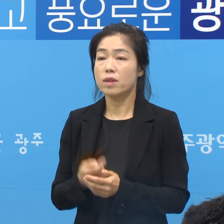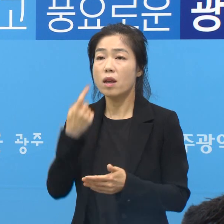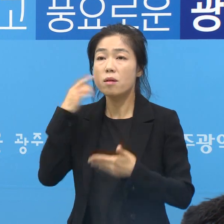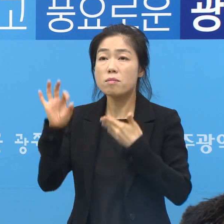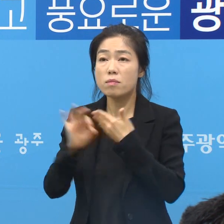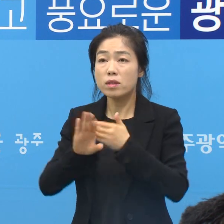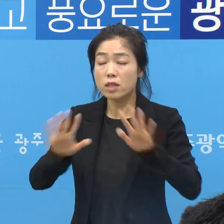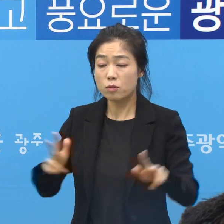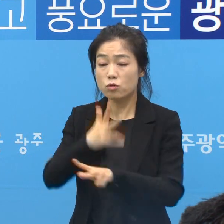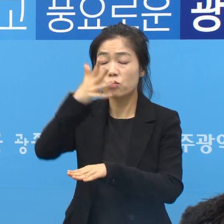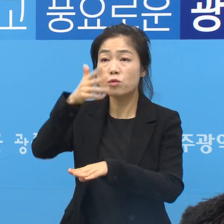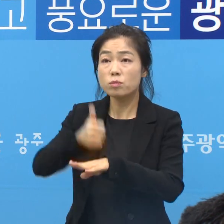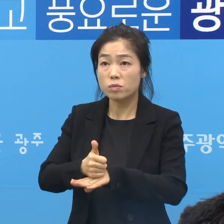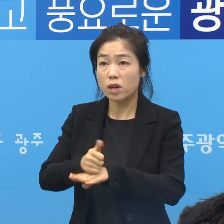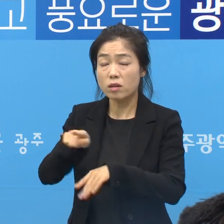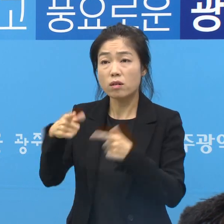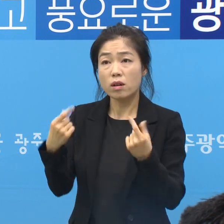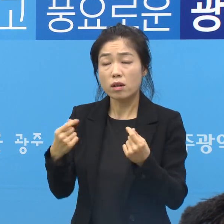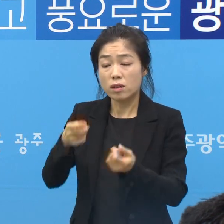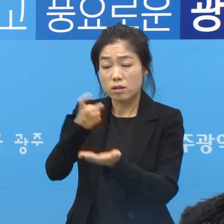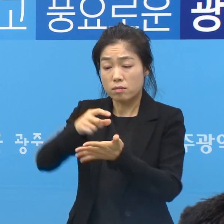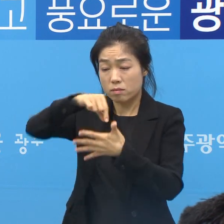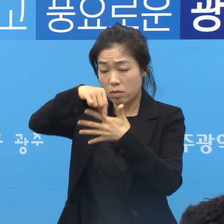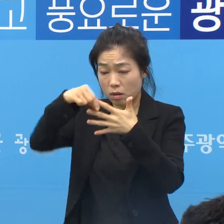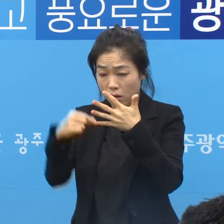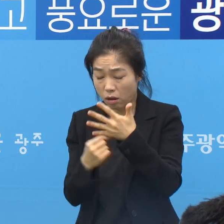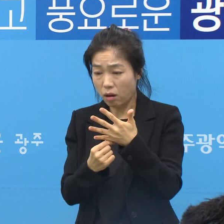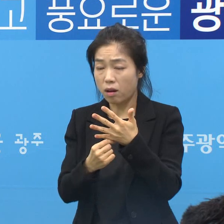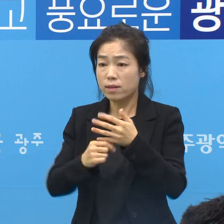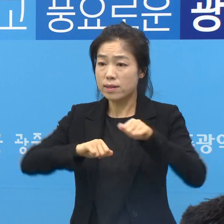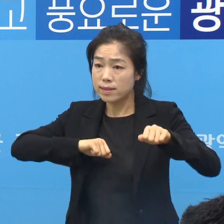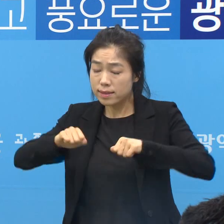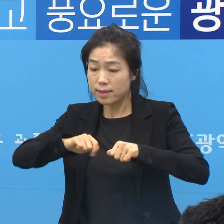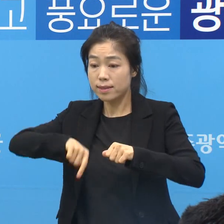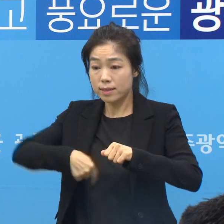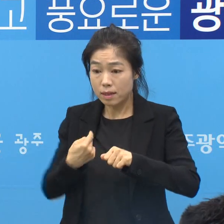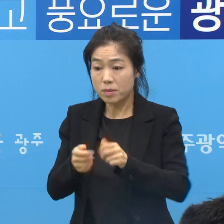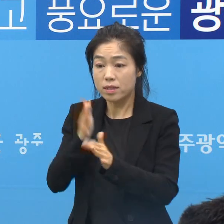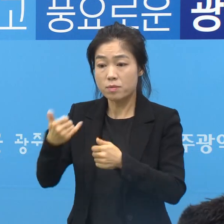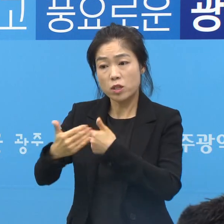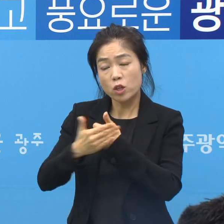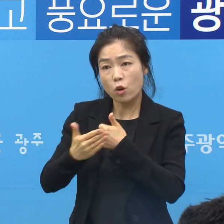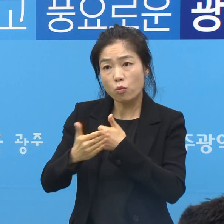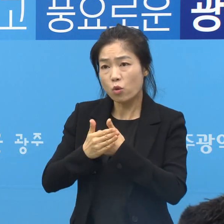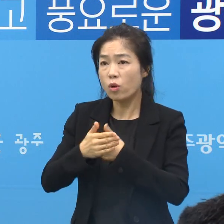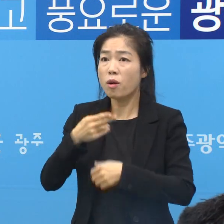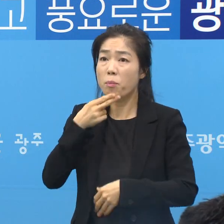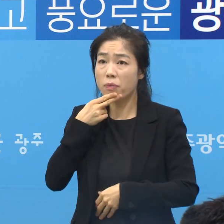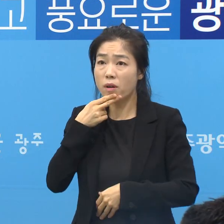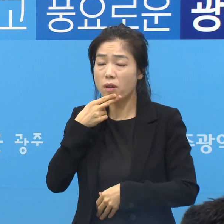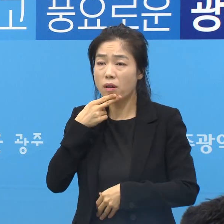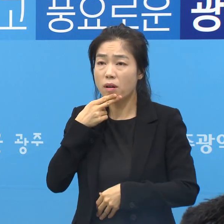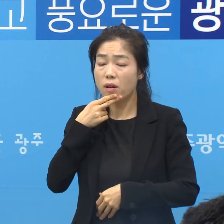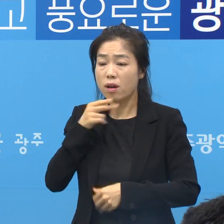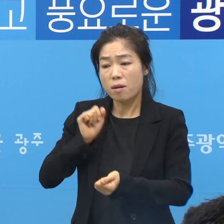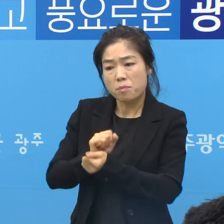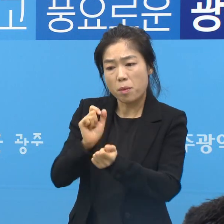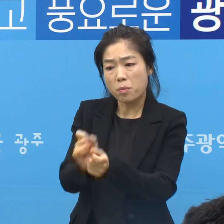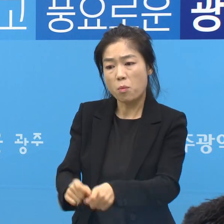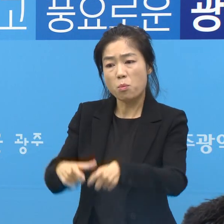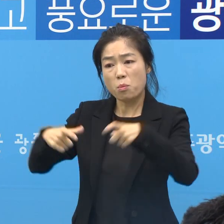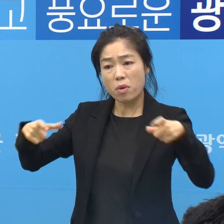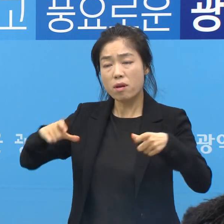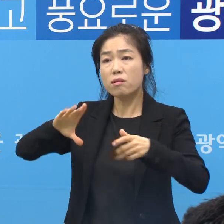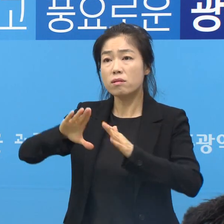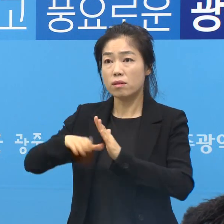만약 이번 주말에 이와 같은 방역수칙 이행과 자발적인 시민협조가 이루어지지 않아 감염이